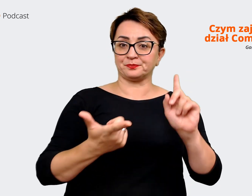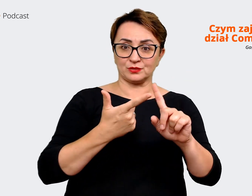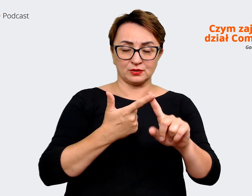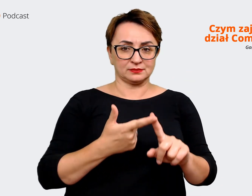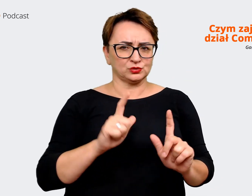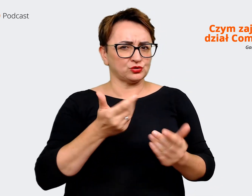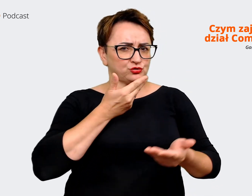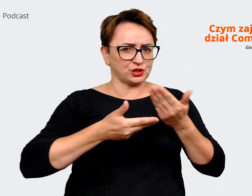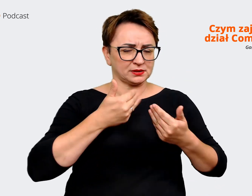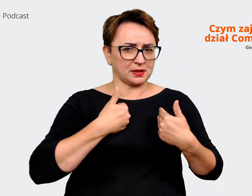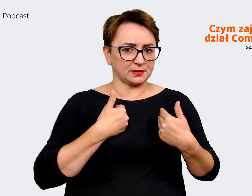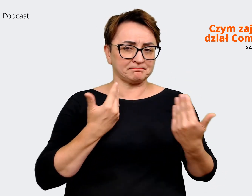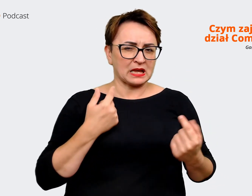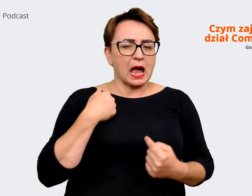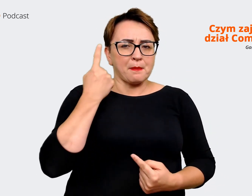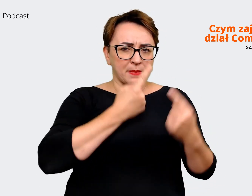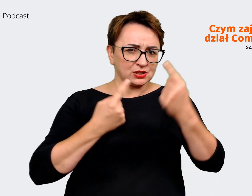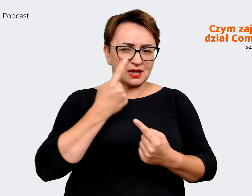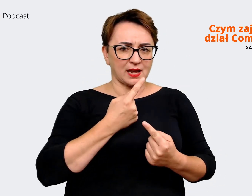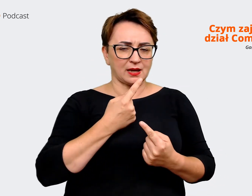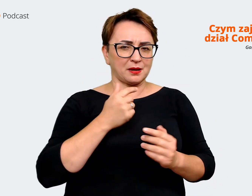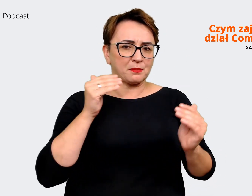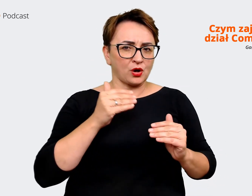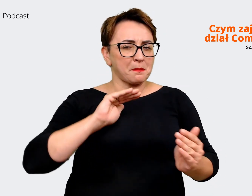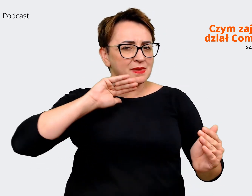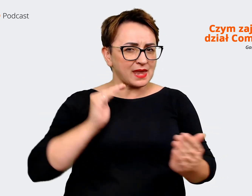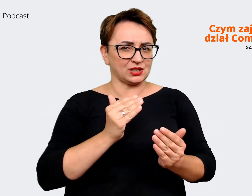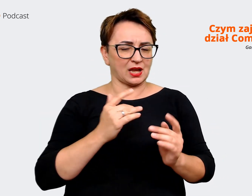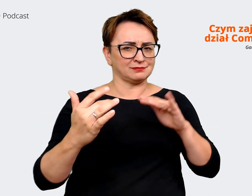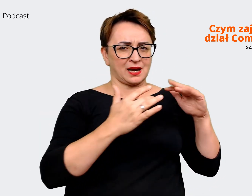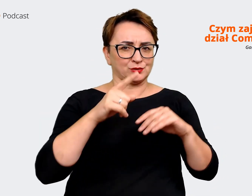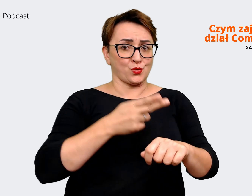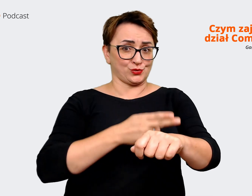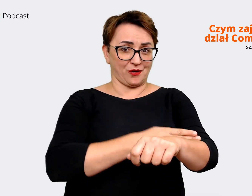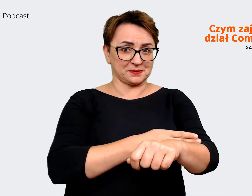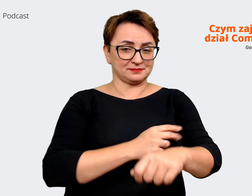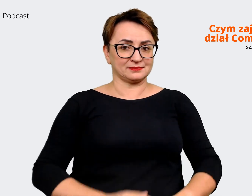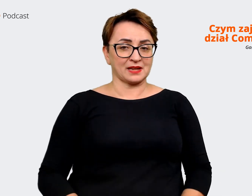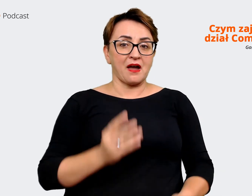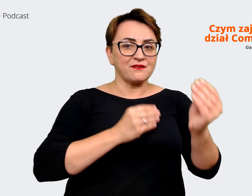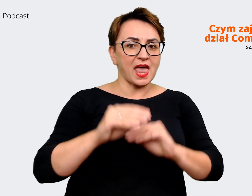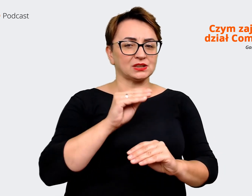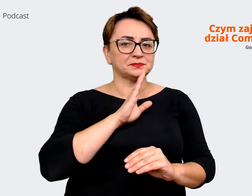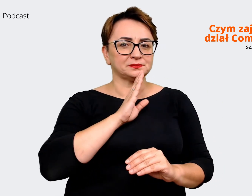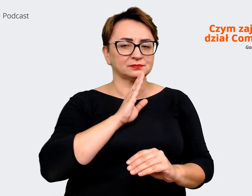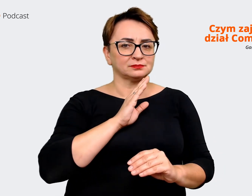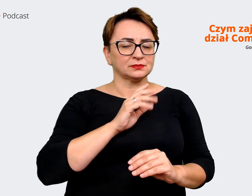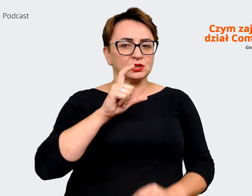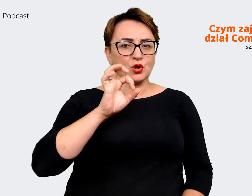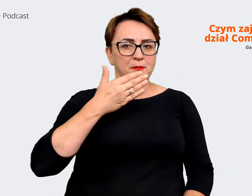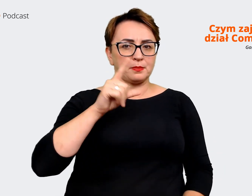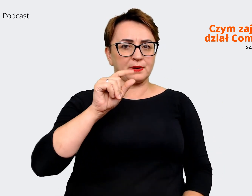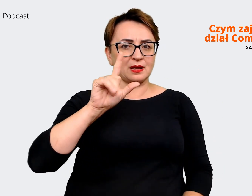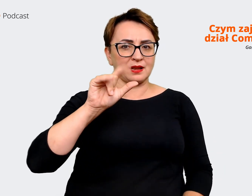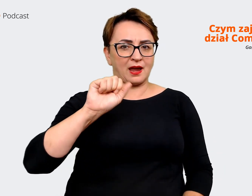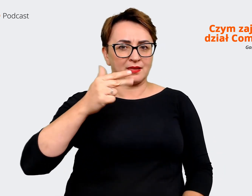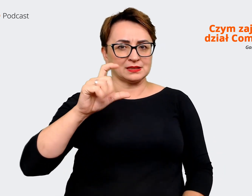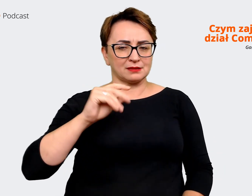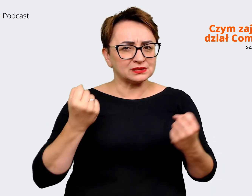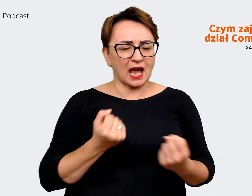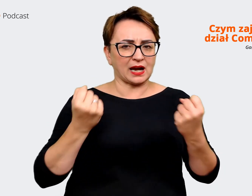kto tutaj słucha nas. O Omnibusie. Dziękuję ci za spotkanie, że mogliśmy porozmawiać. No i czego mogę ci życzyć? Powiedz mi